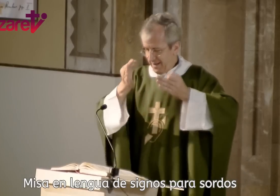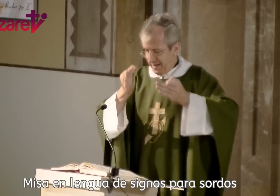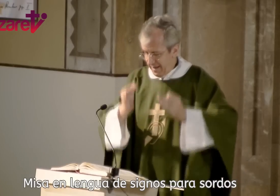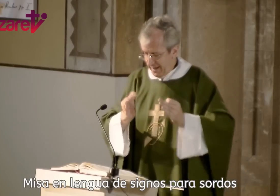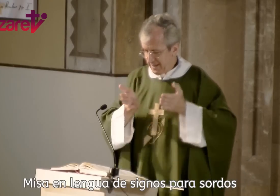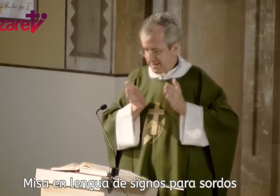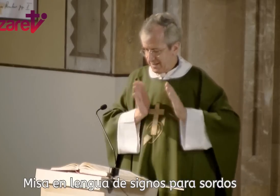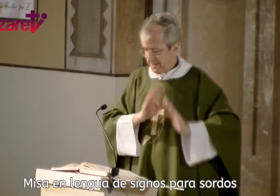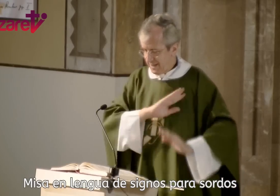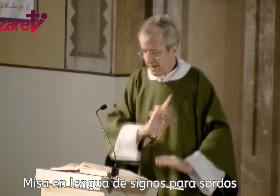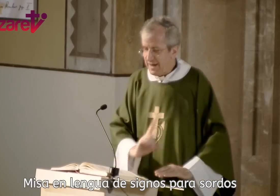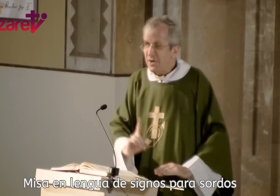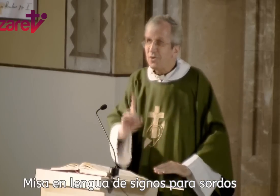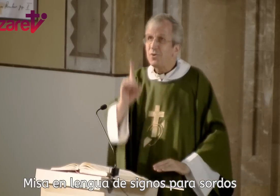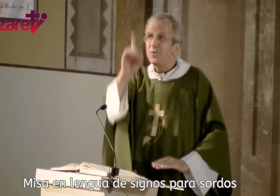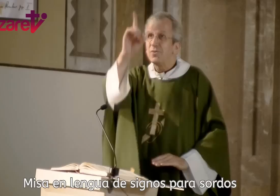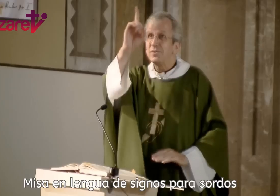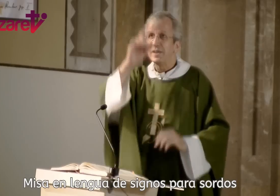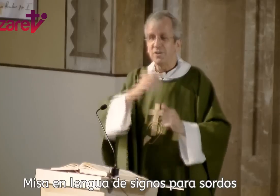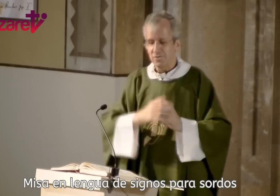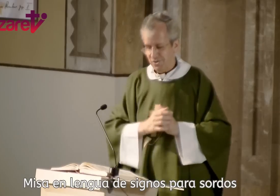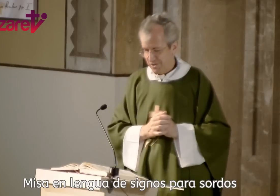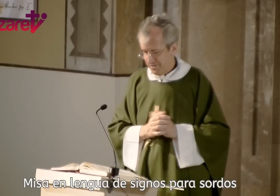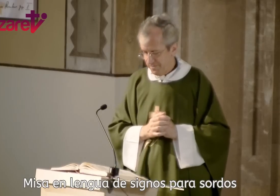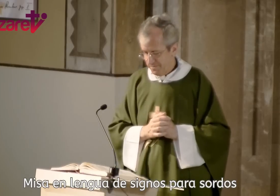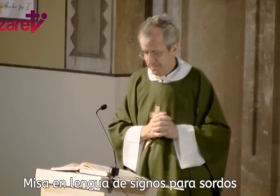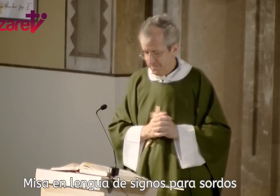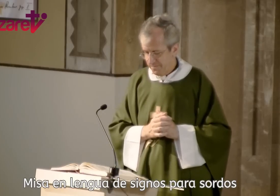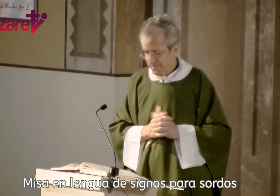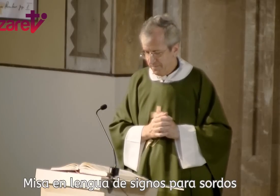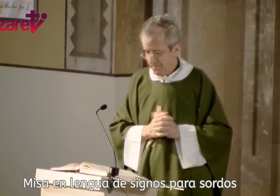«Realmente eres el Hijo de Dios».